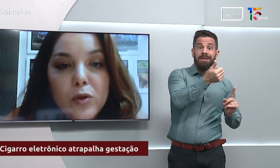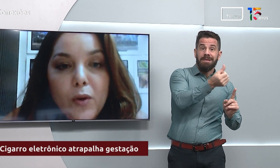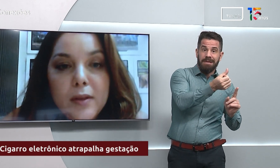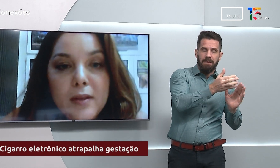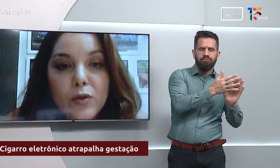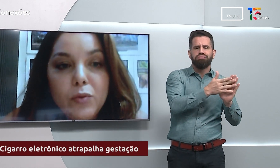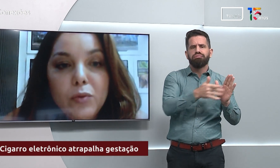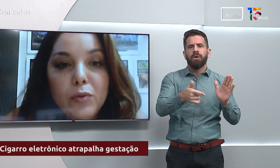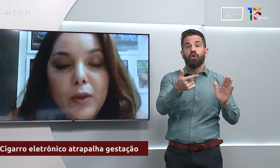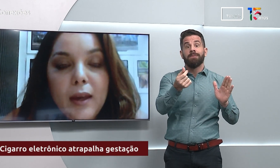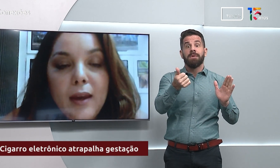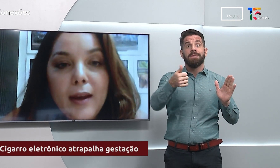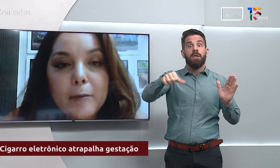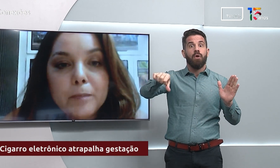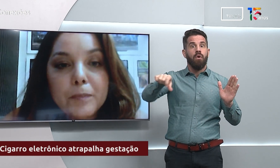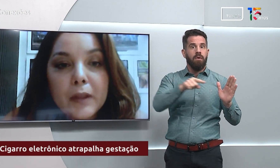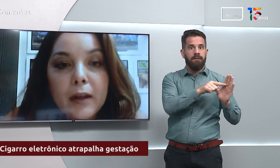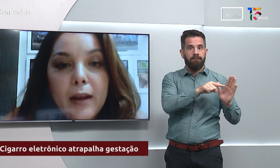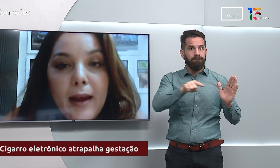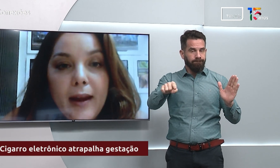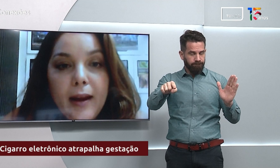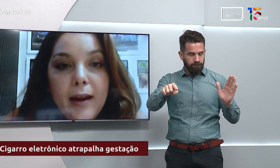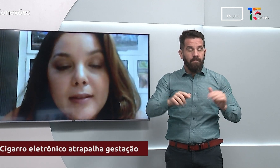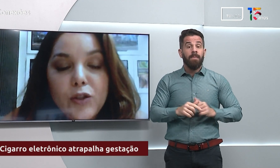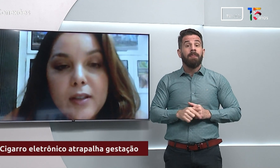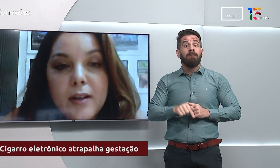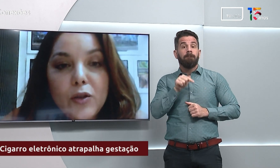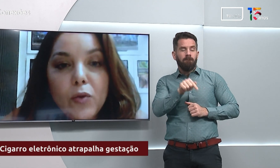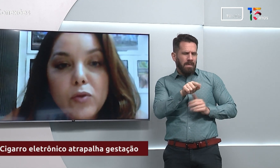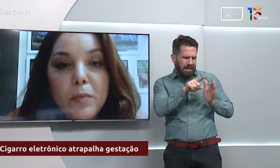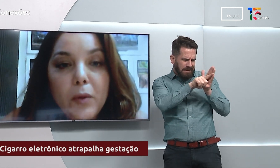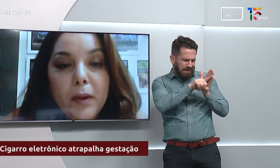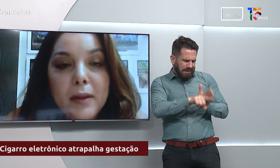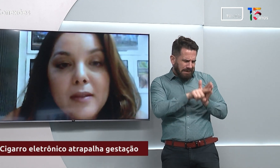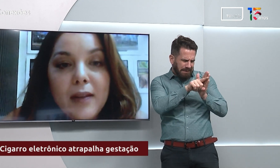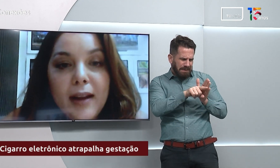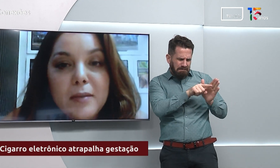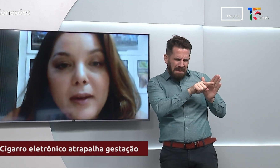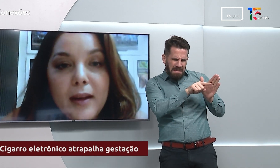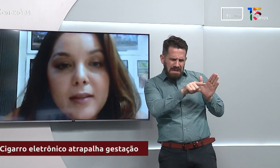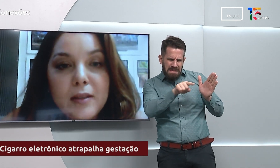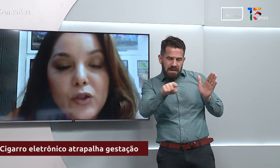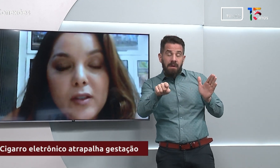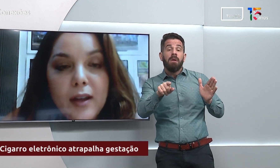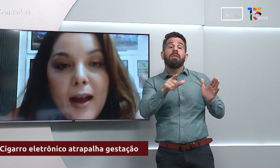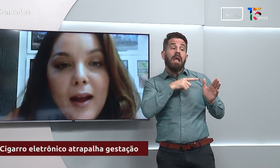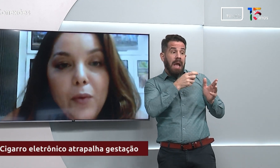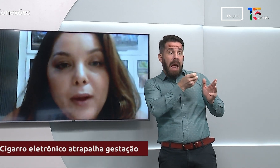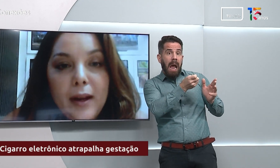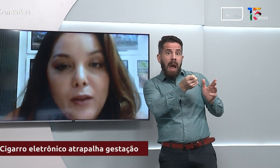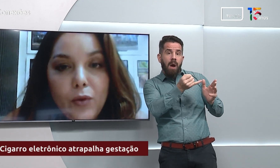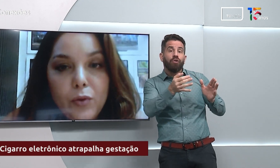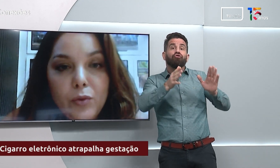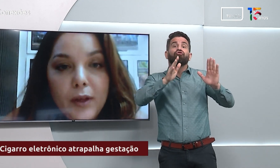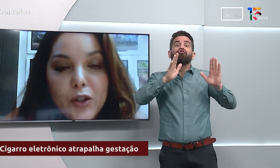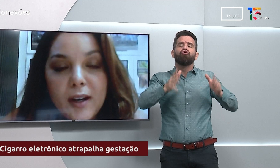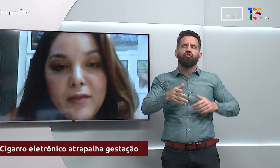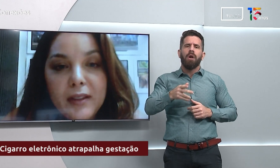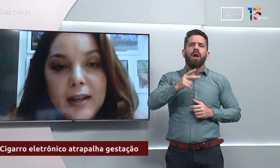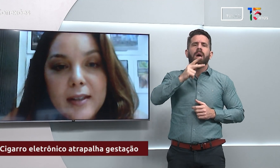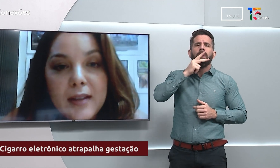cigarros é algo novo, mas a Sociedade Americana lançou um estudo muito importante. Ele